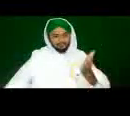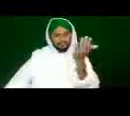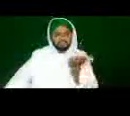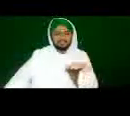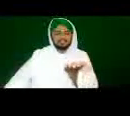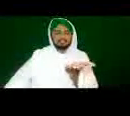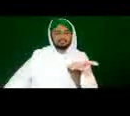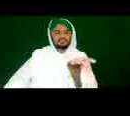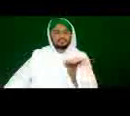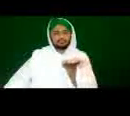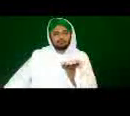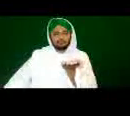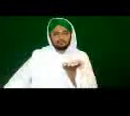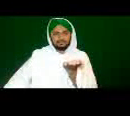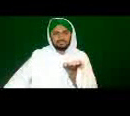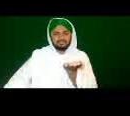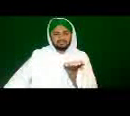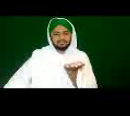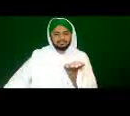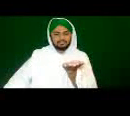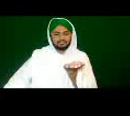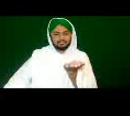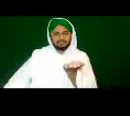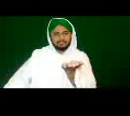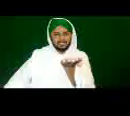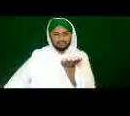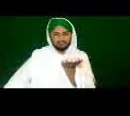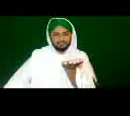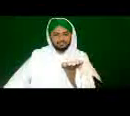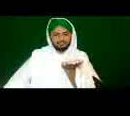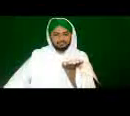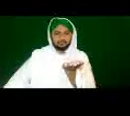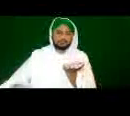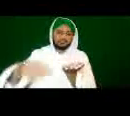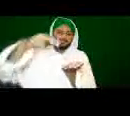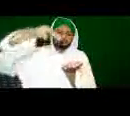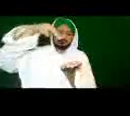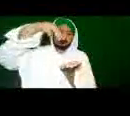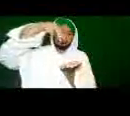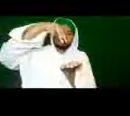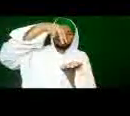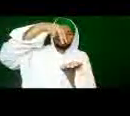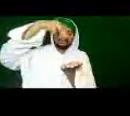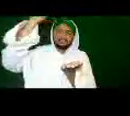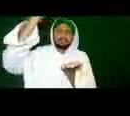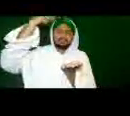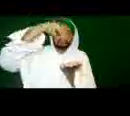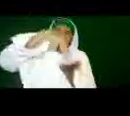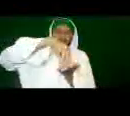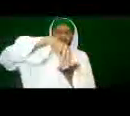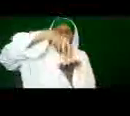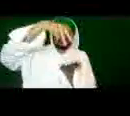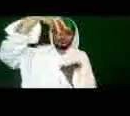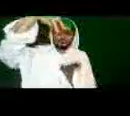یہ ہتھیلی کو یوں سیدھا رکھ دیں، ہاتھ کو الٹے ہاتھ کو، اور اس کے اوپر جیسے کوئی کھڑا ہوتا ہے آدمی 2 انگلیوں